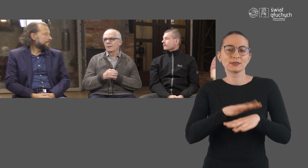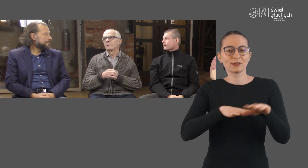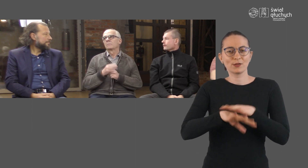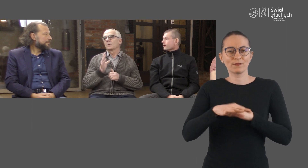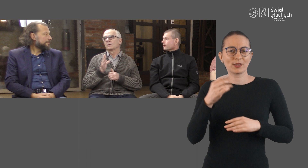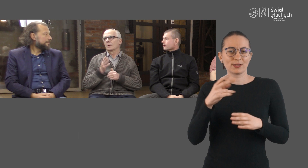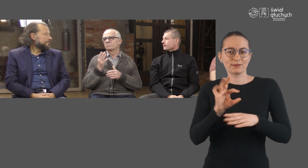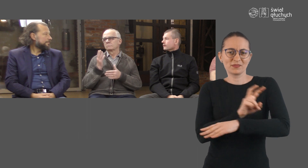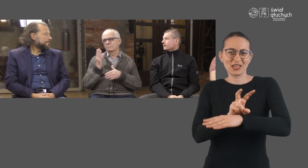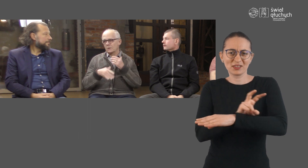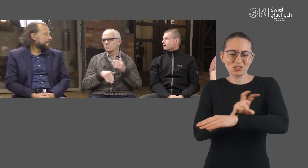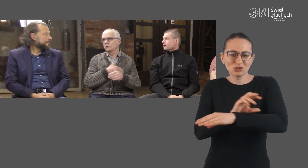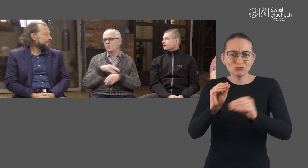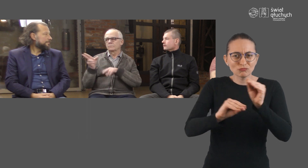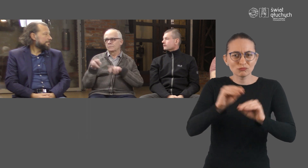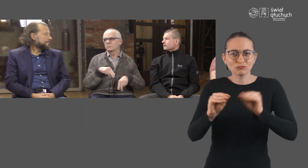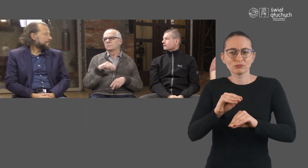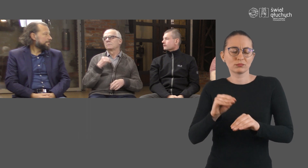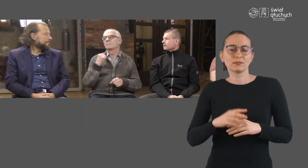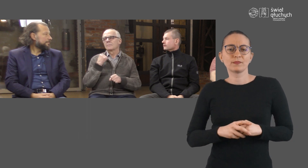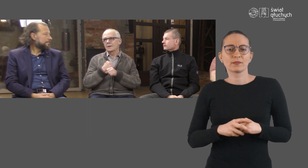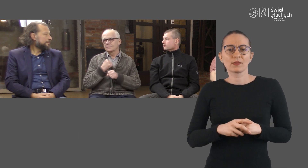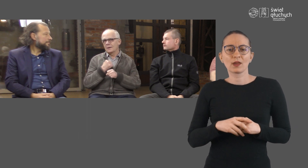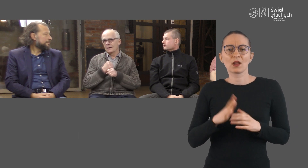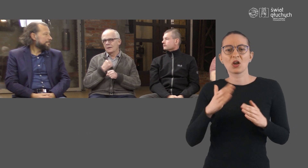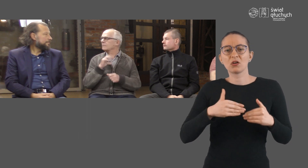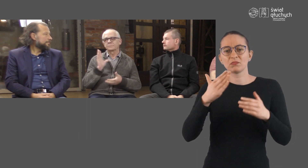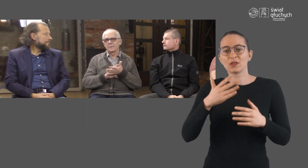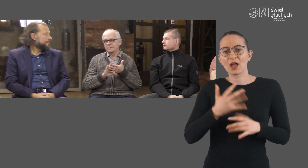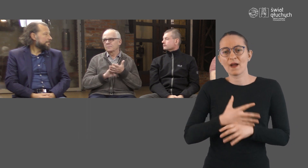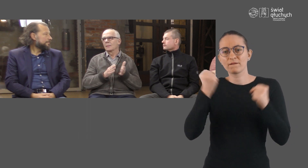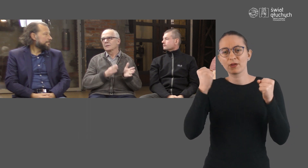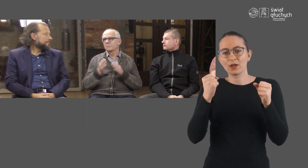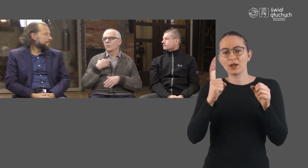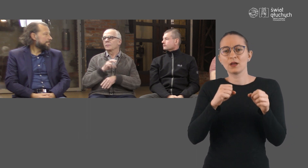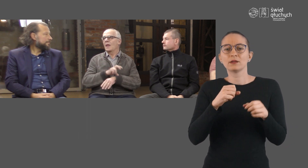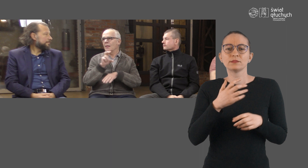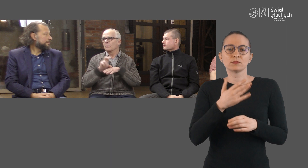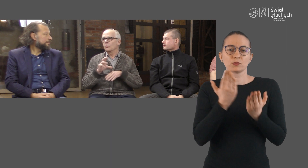Wejherowie. Zdobyłem zawód kreślarza. Jak skończyłem szkołę,